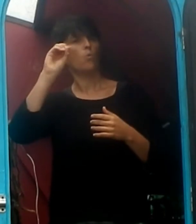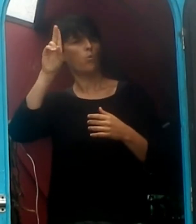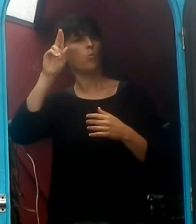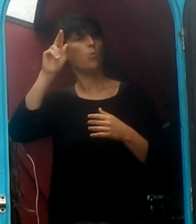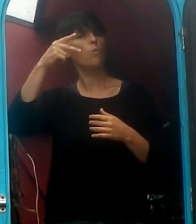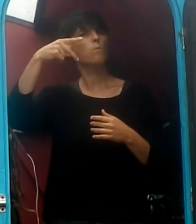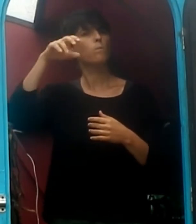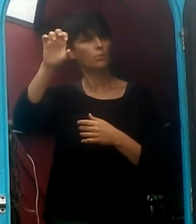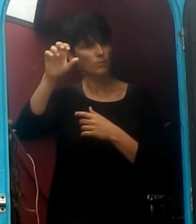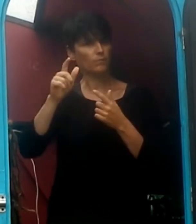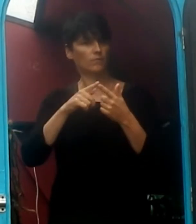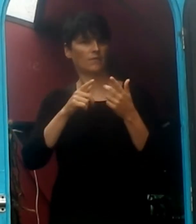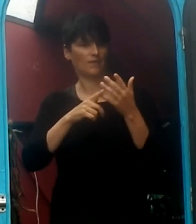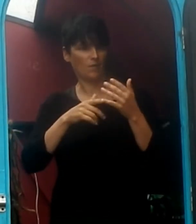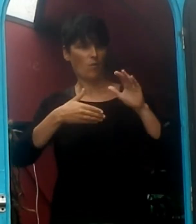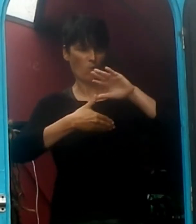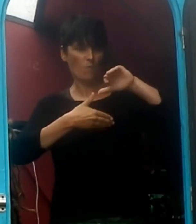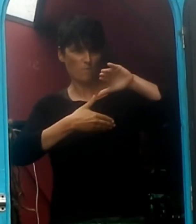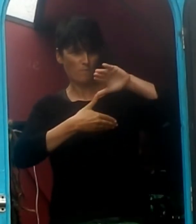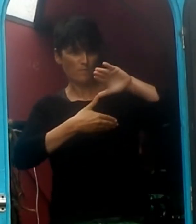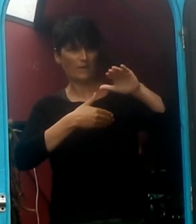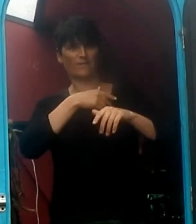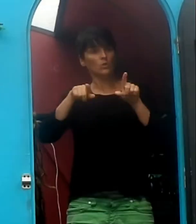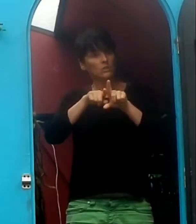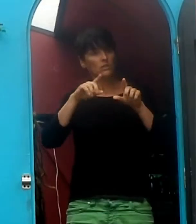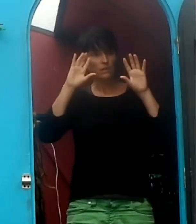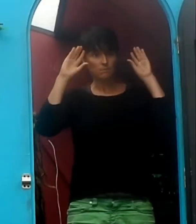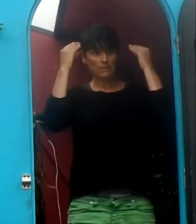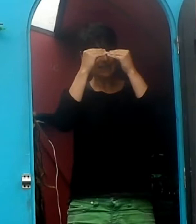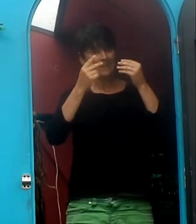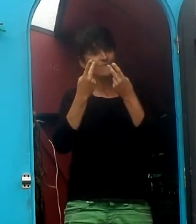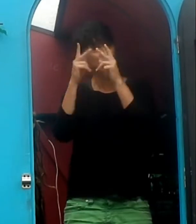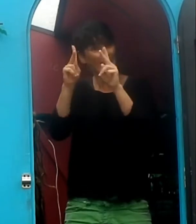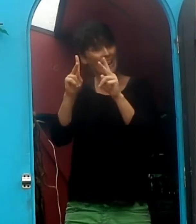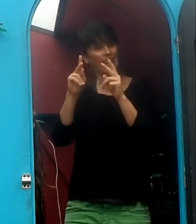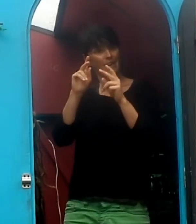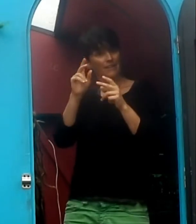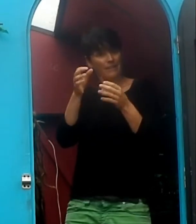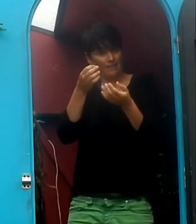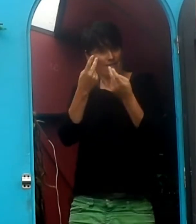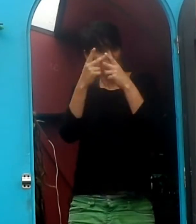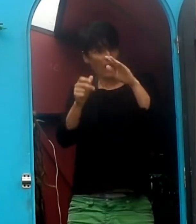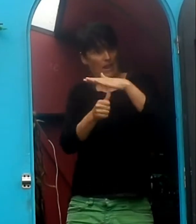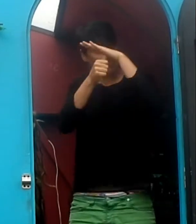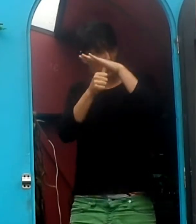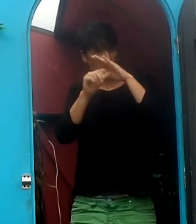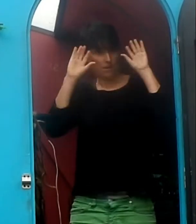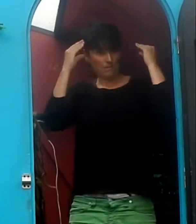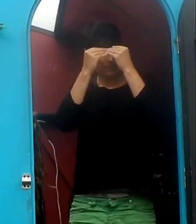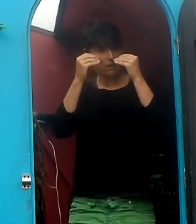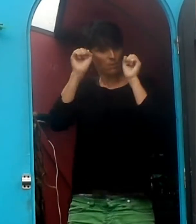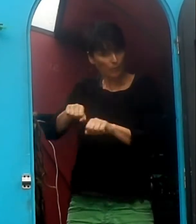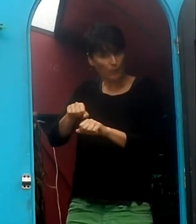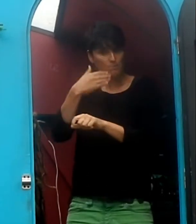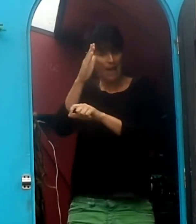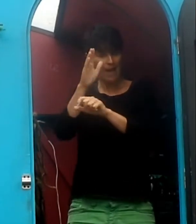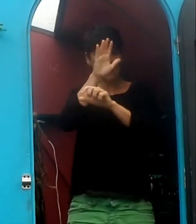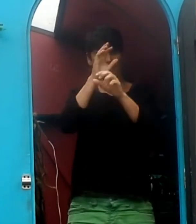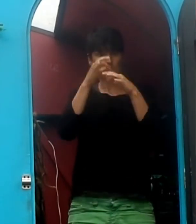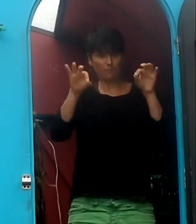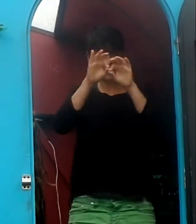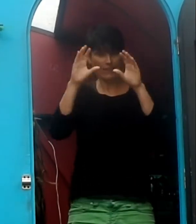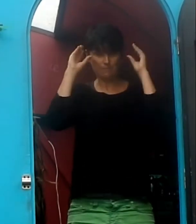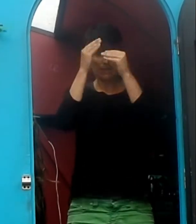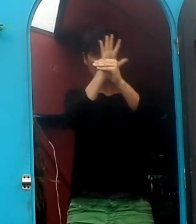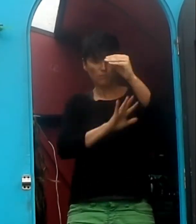à Mexico, dans la ville de Mexico, mais pas dans le reste du Mexique. Donc à Mexico City, jusqu'à 14 semaines